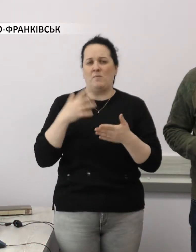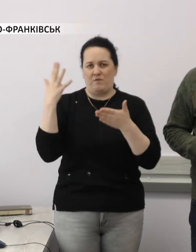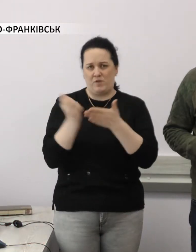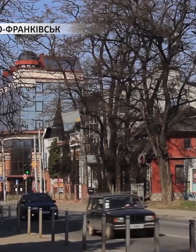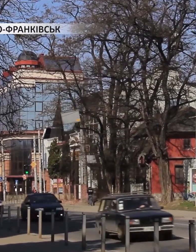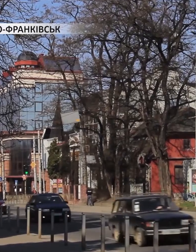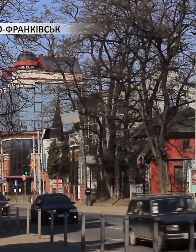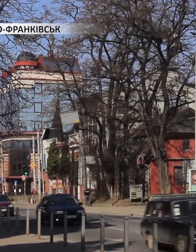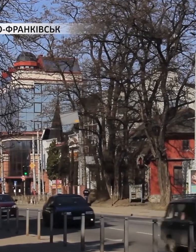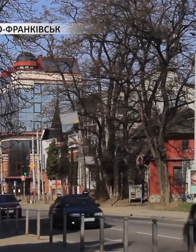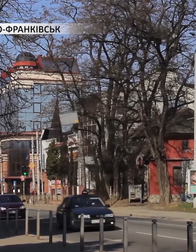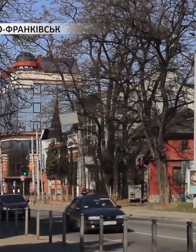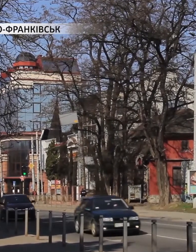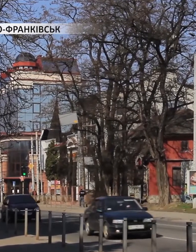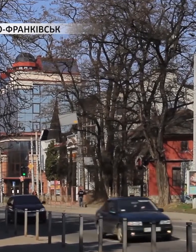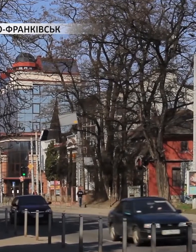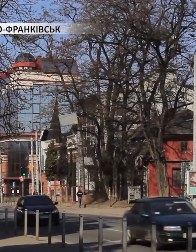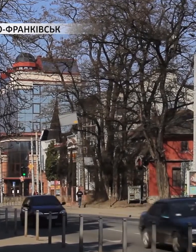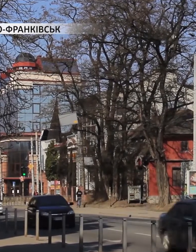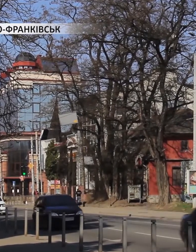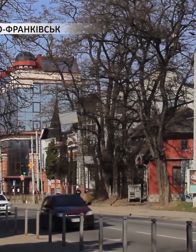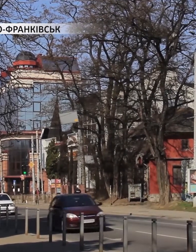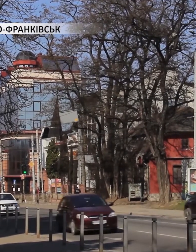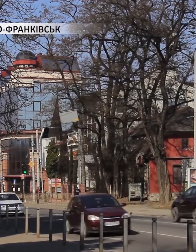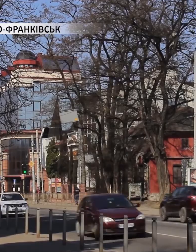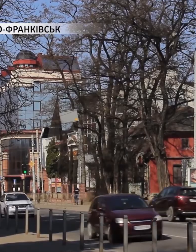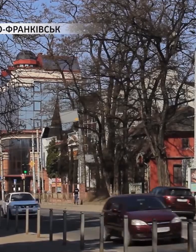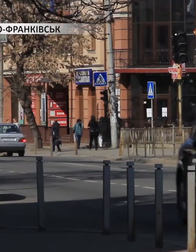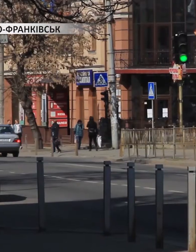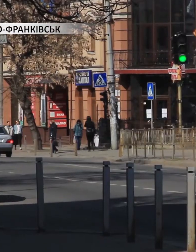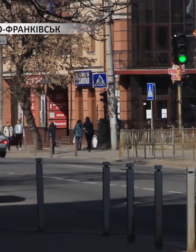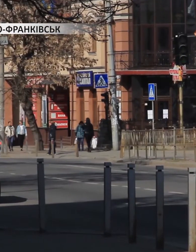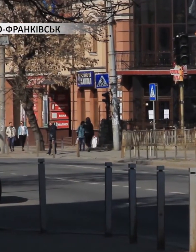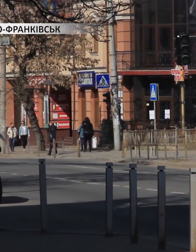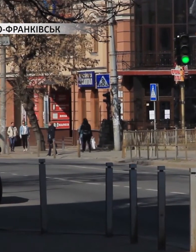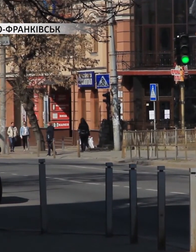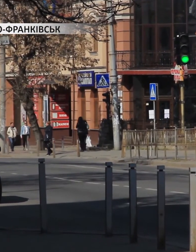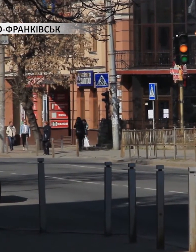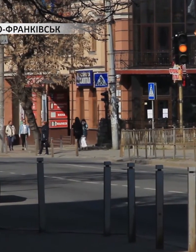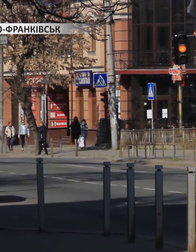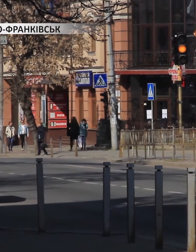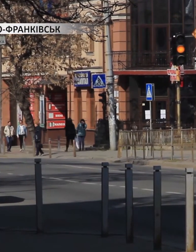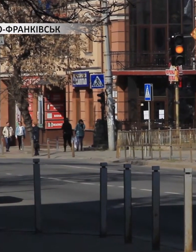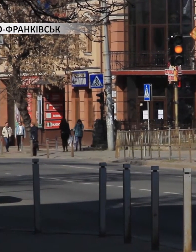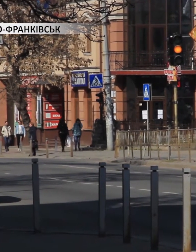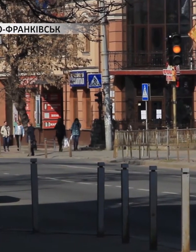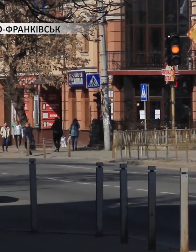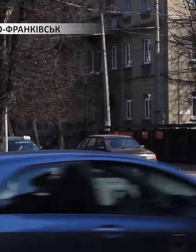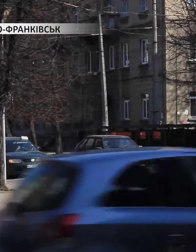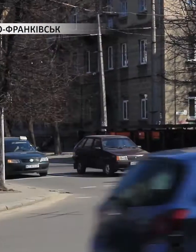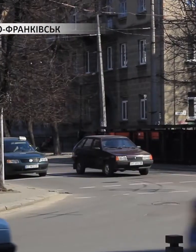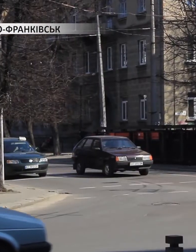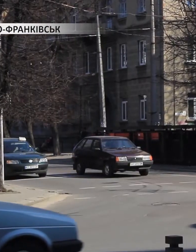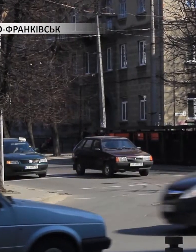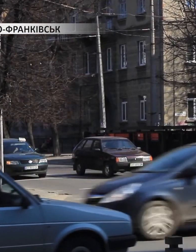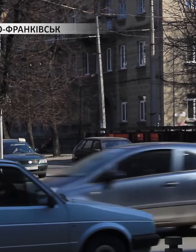достукатись до світу. Також за 2 доби в Івано-Франківській громаді зареєструвалися та отримали довідку внутрішньо переміщених